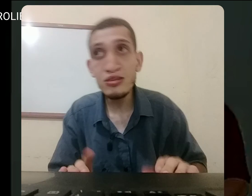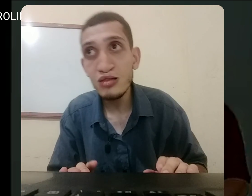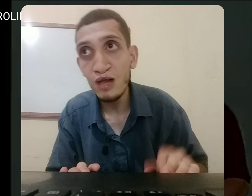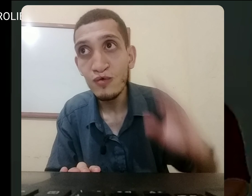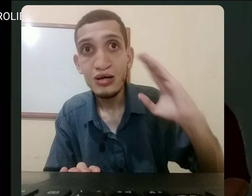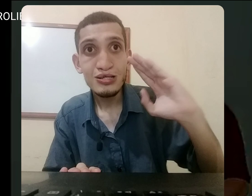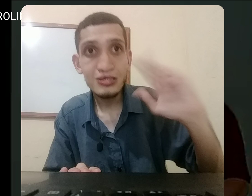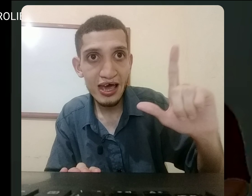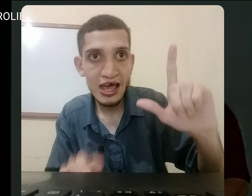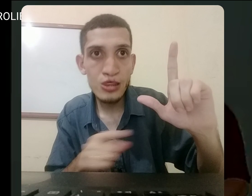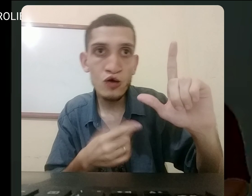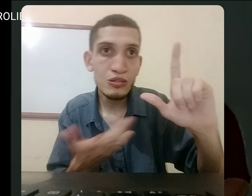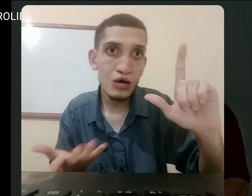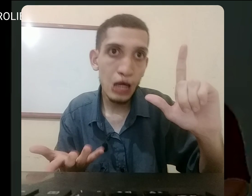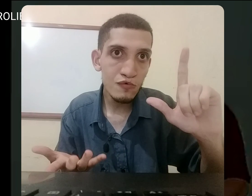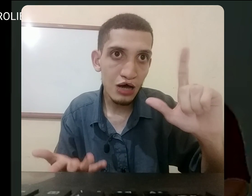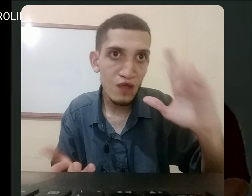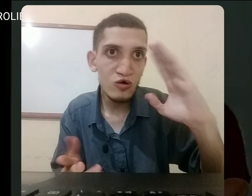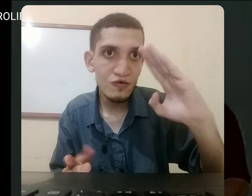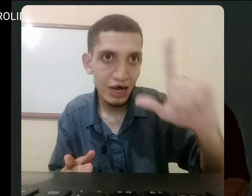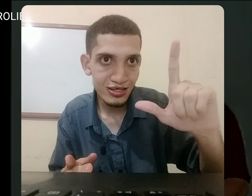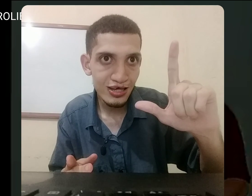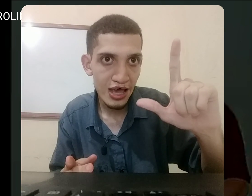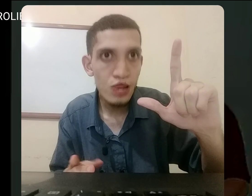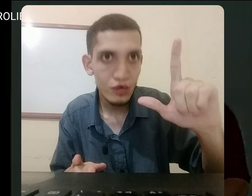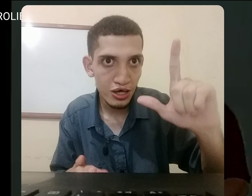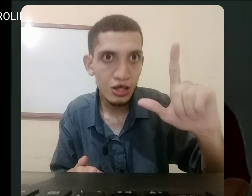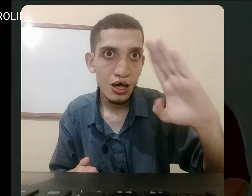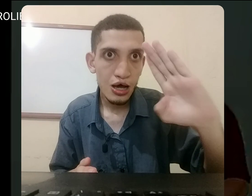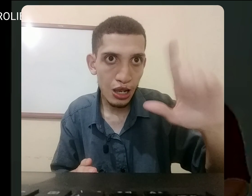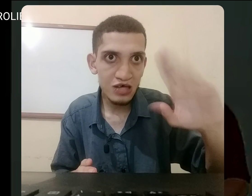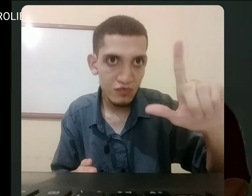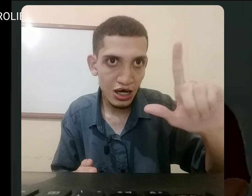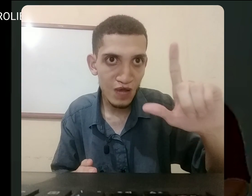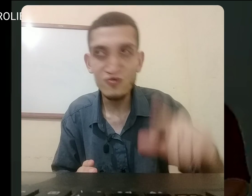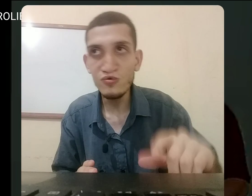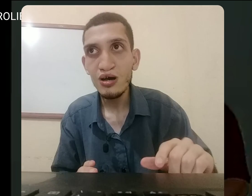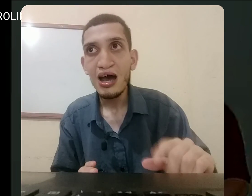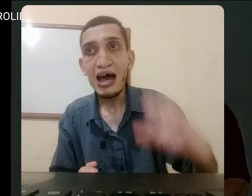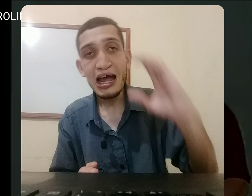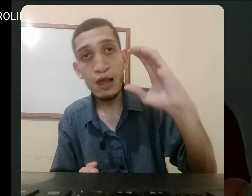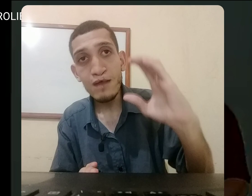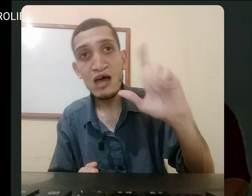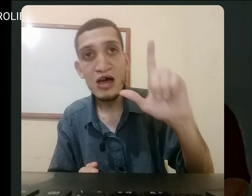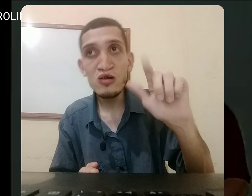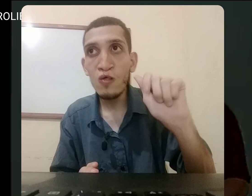sinalizando CL, é o sinal classificador, a faz CL, ok? classificador,